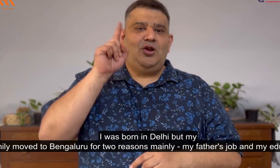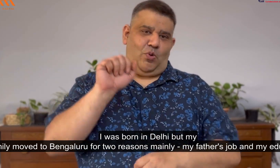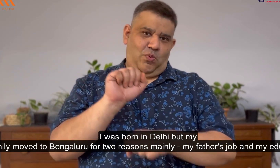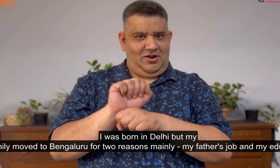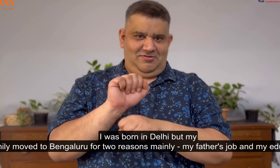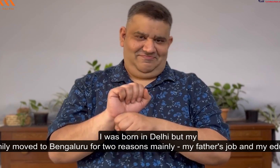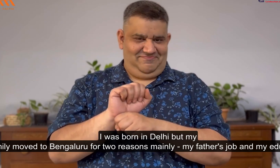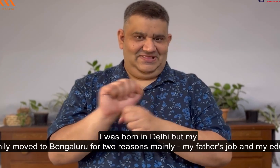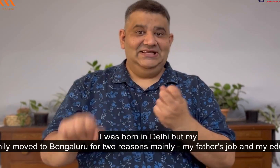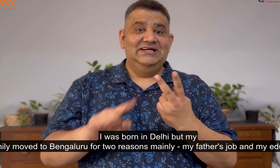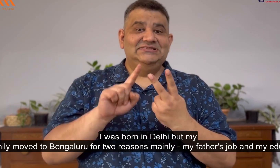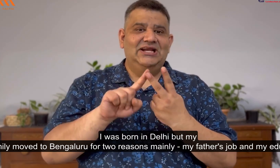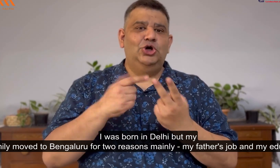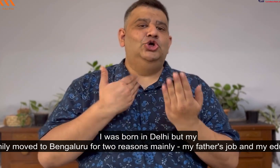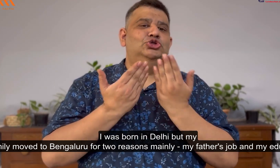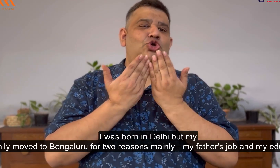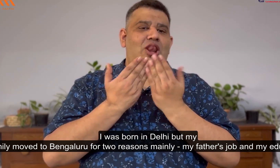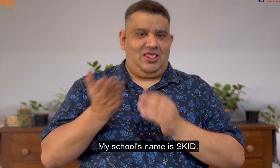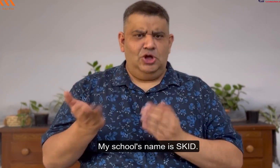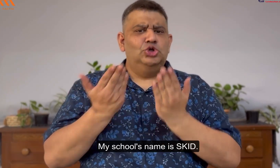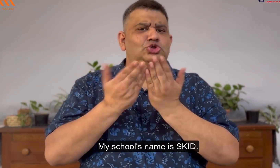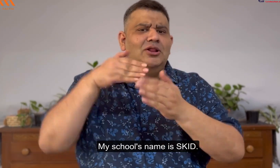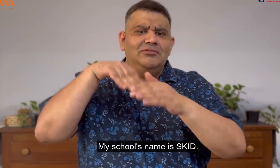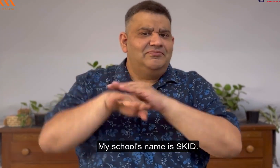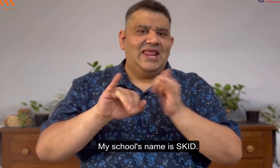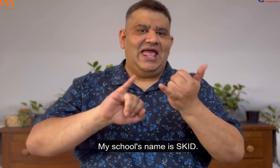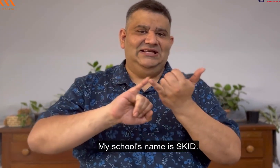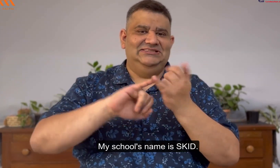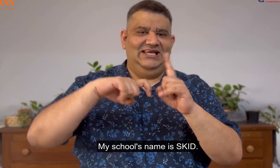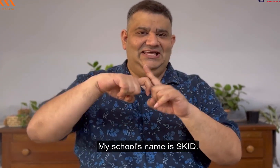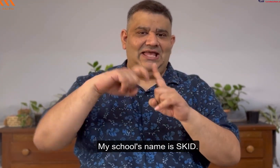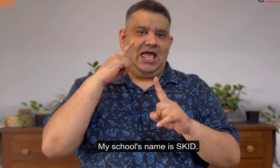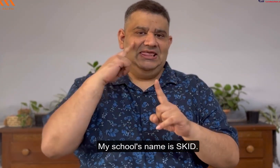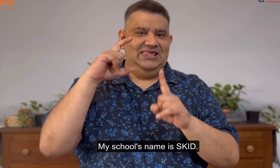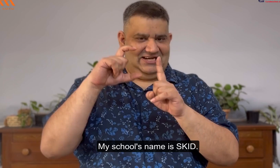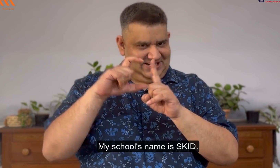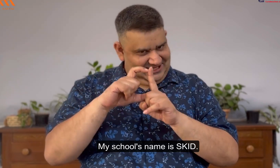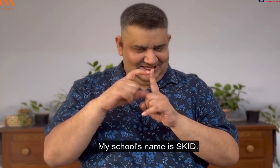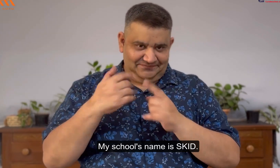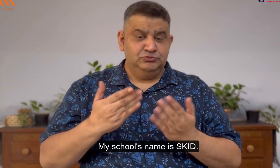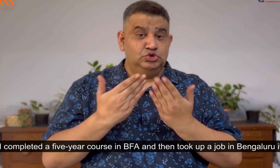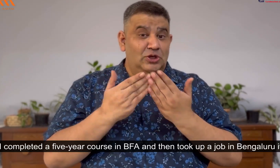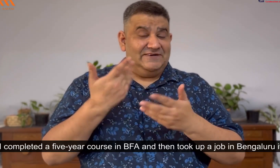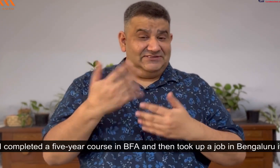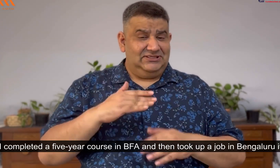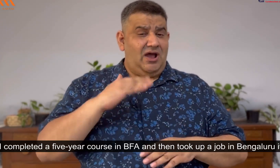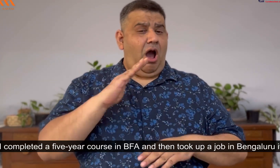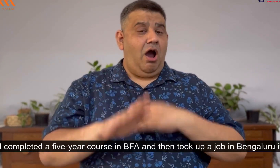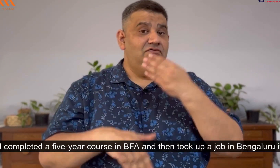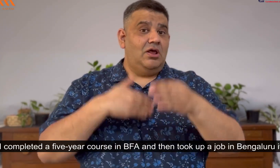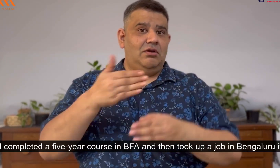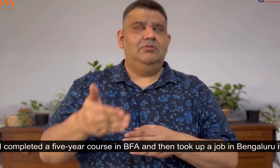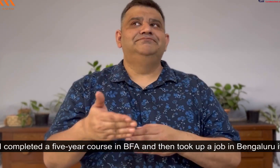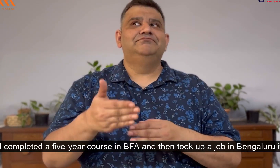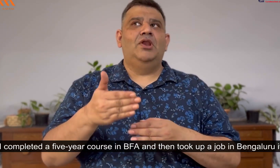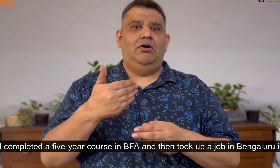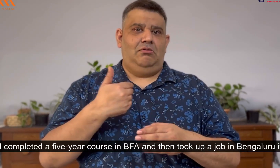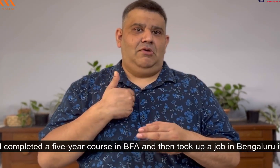मेरी शिक्षा। मेरे स्कूल का नाम स्किड है। मैंने बीएफए का 5 साल का कोर्स पूरा किया और